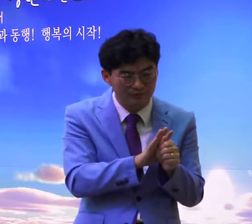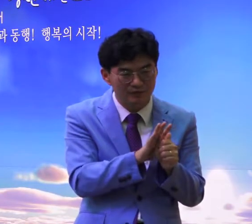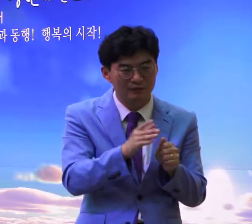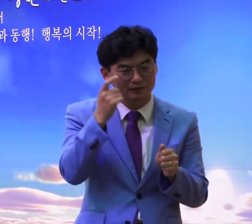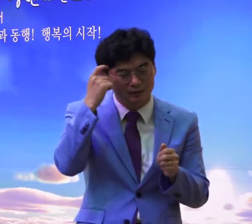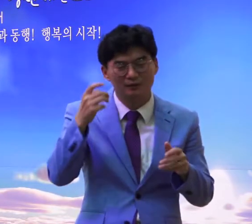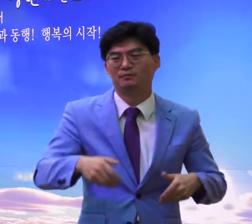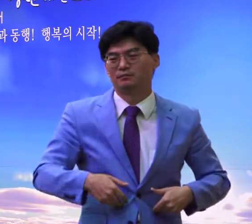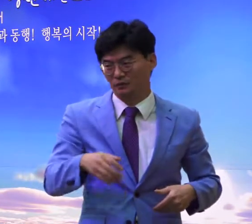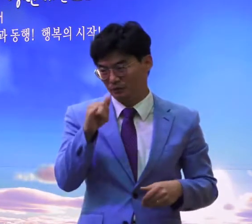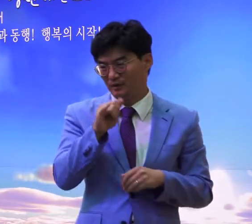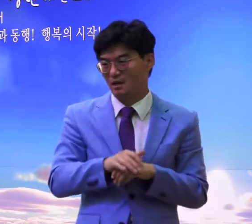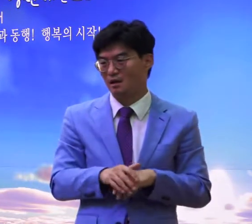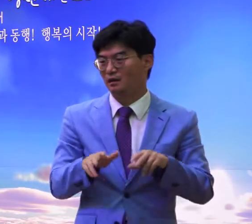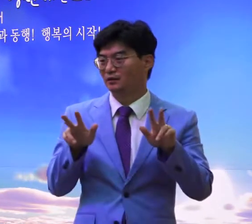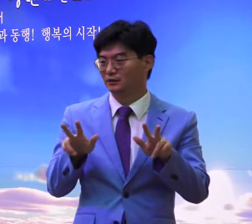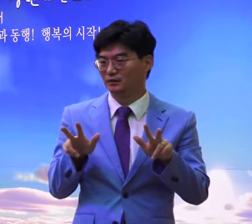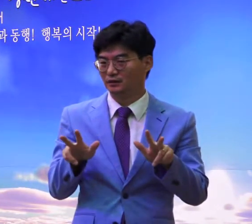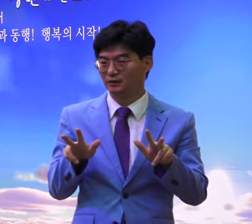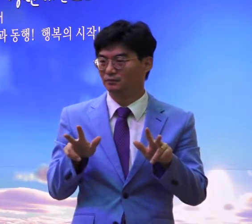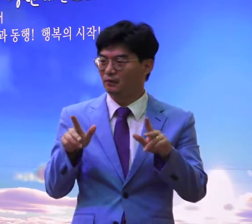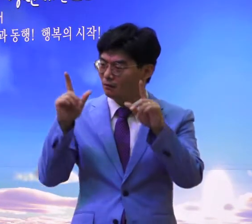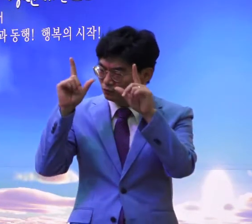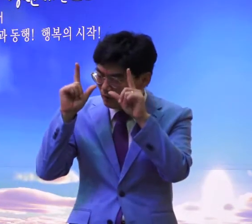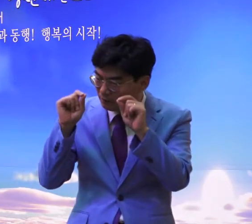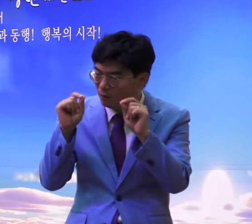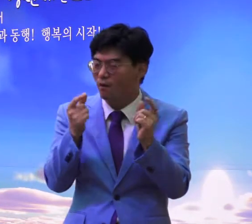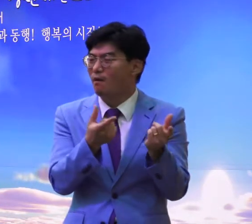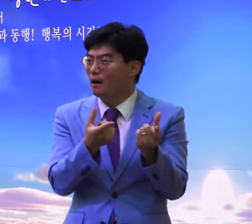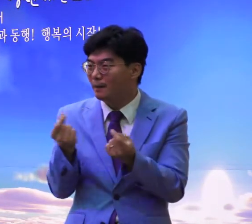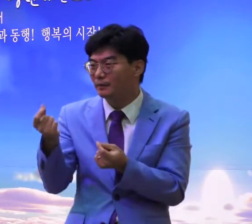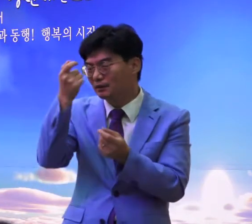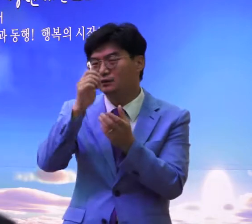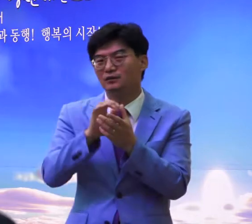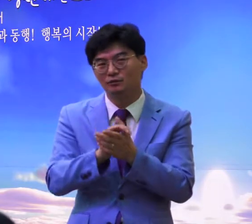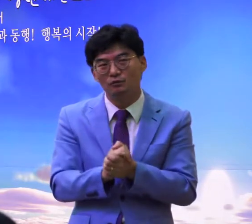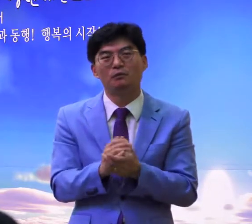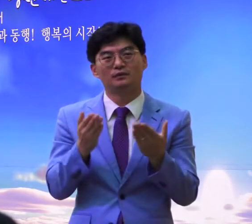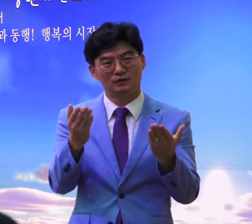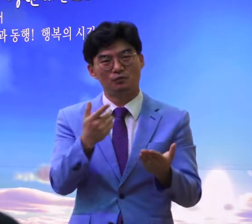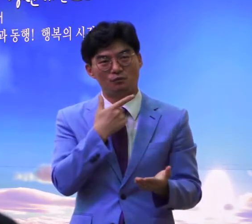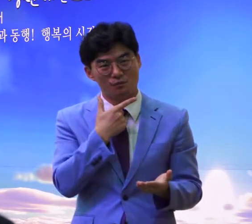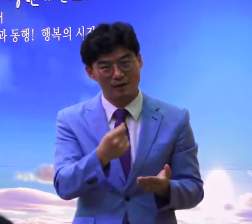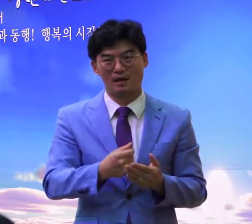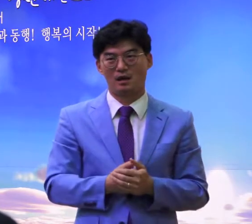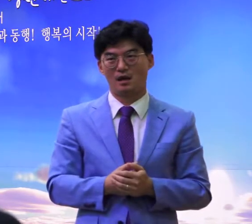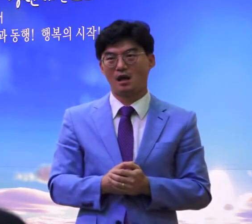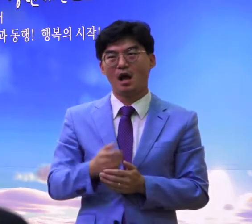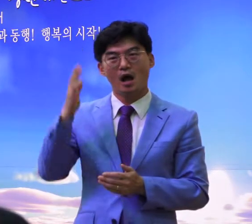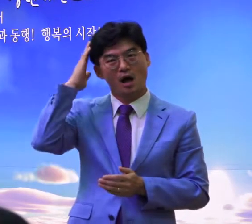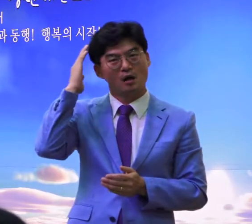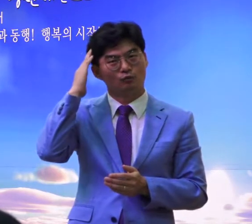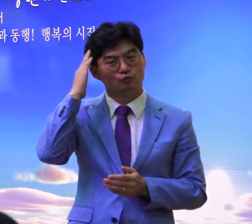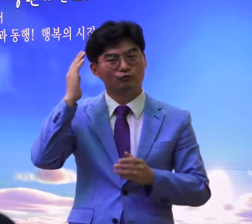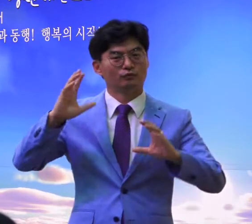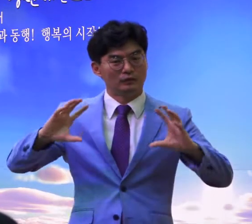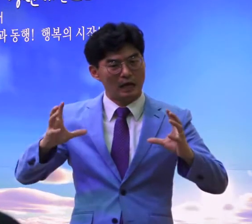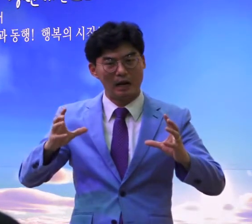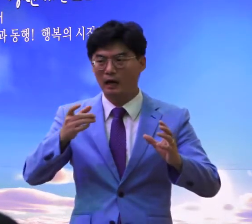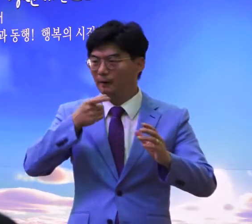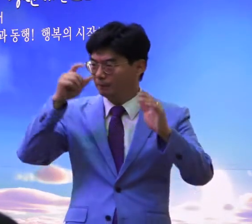잠시 우리가 함께 눈을 감고 기도했으면 좋겠는데요. 우리나라 영천은 비가 덜 와서 잘 못